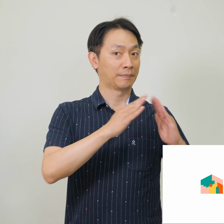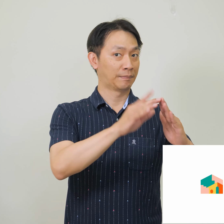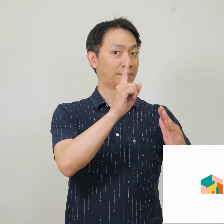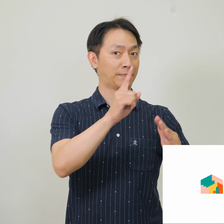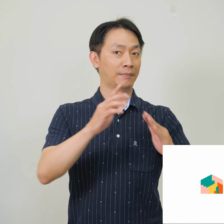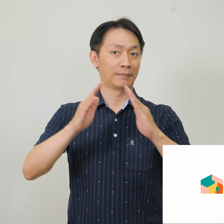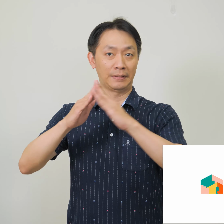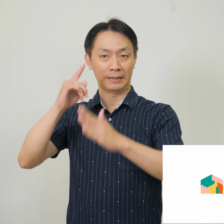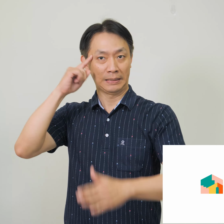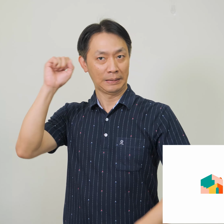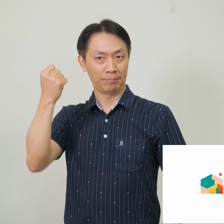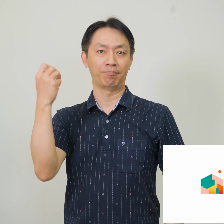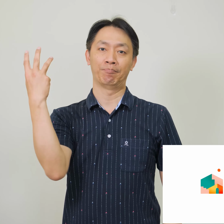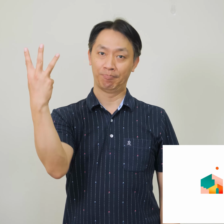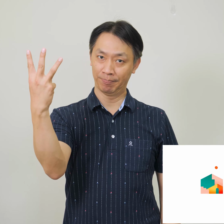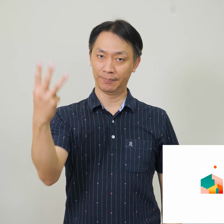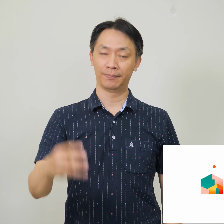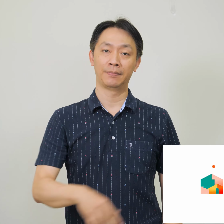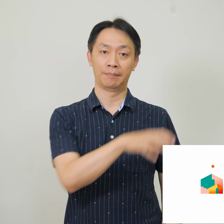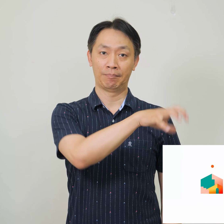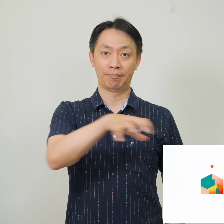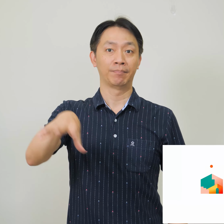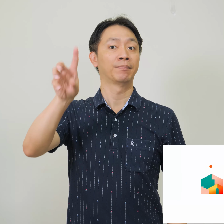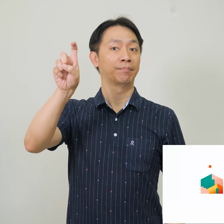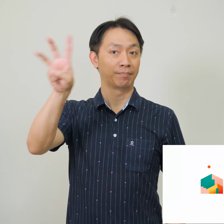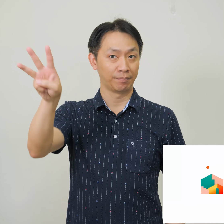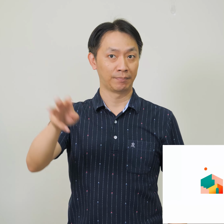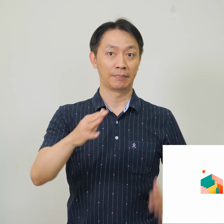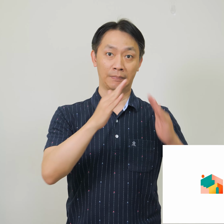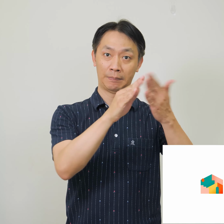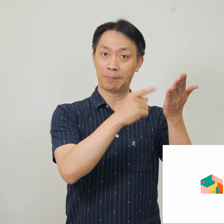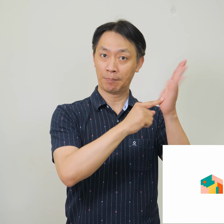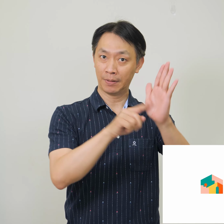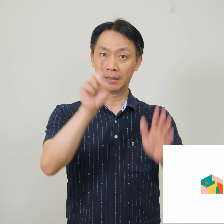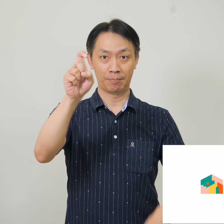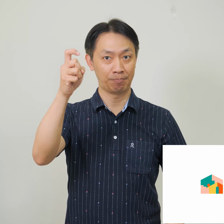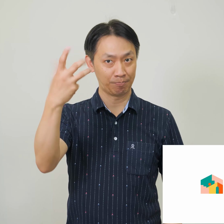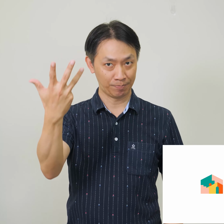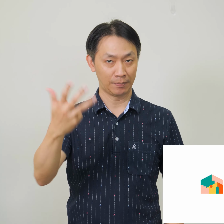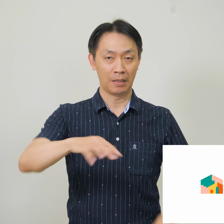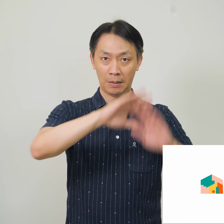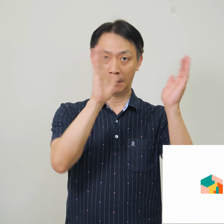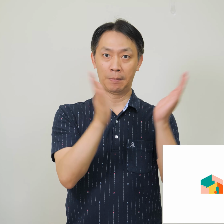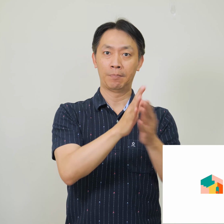3种家的概念，13处家的所在，18种家的表现，全程带你回家。